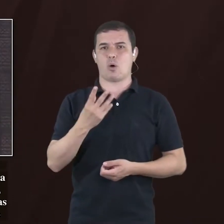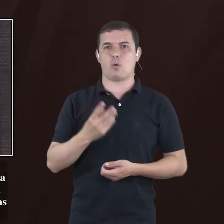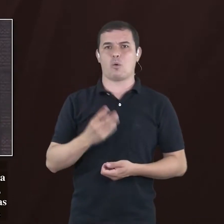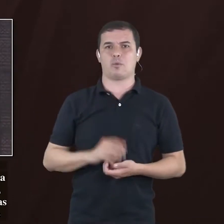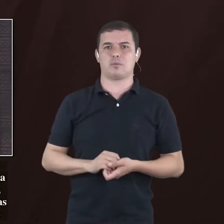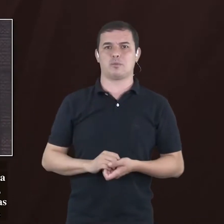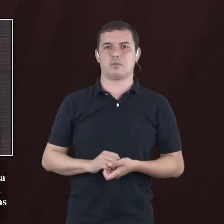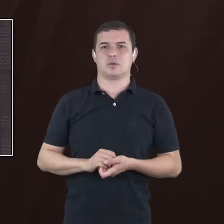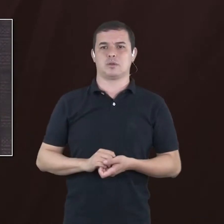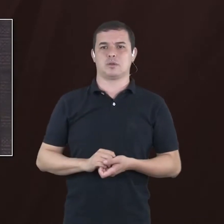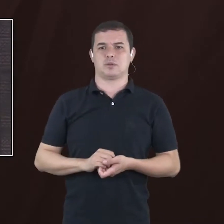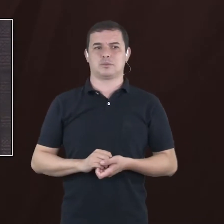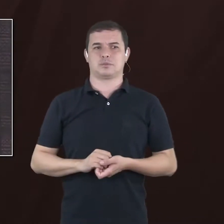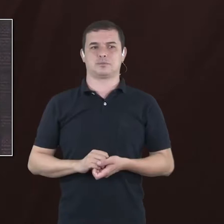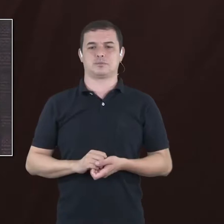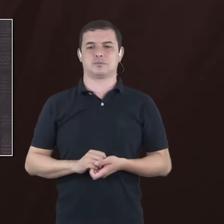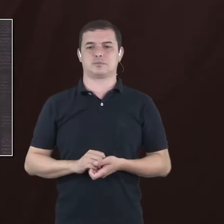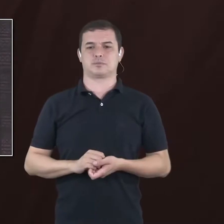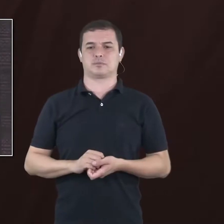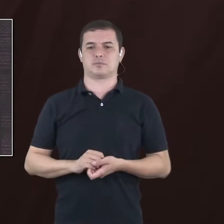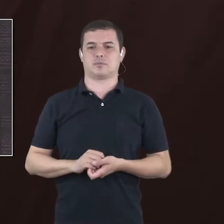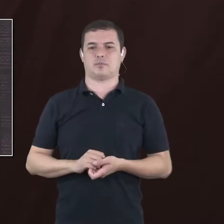hebreu. Ele foi